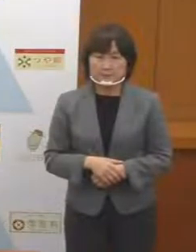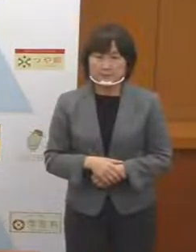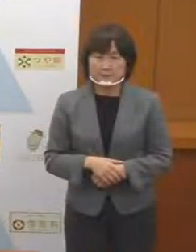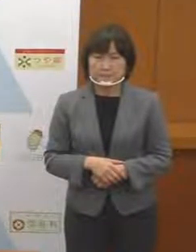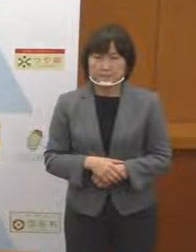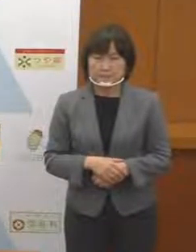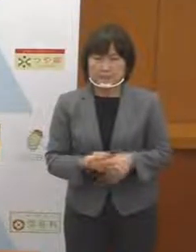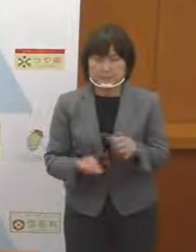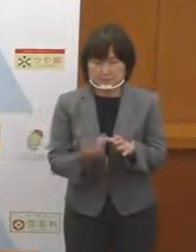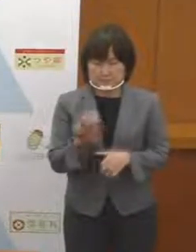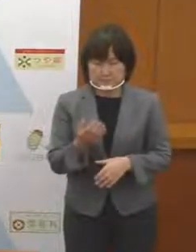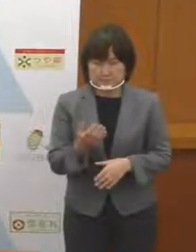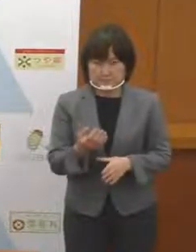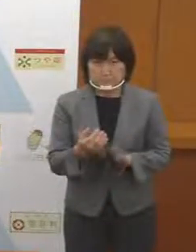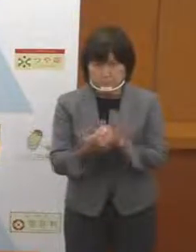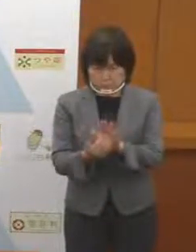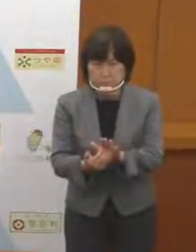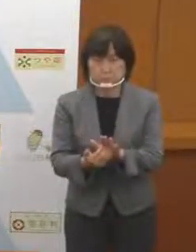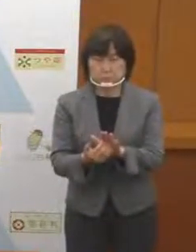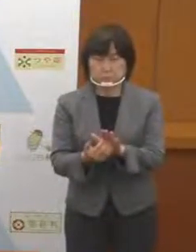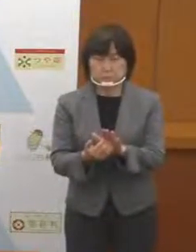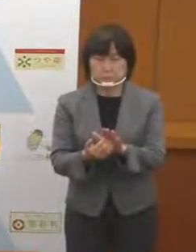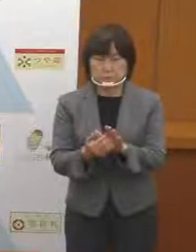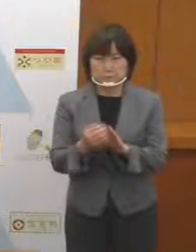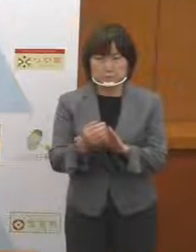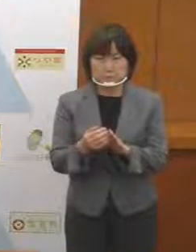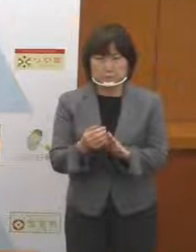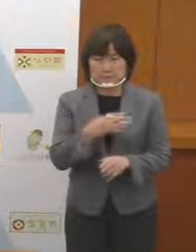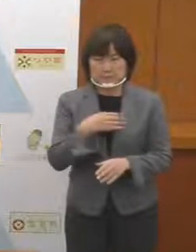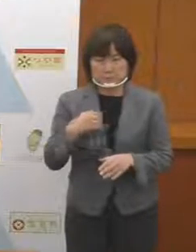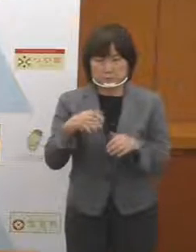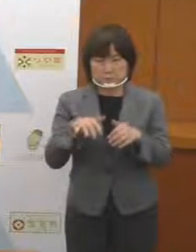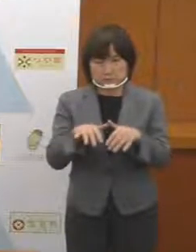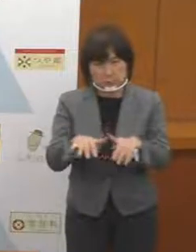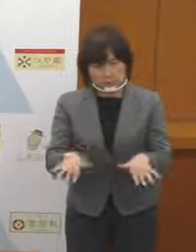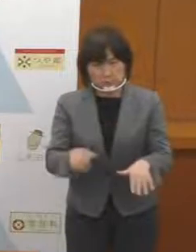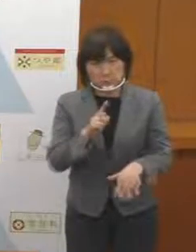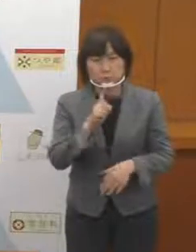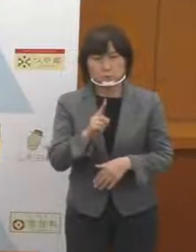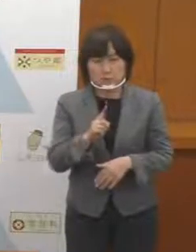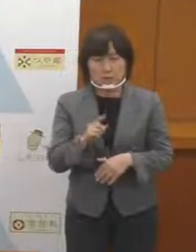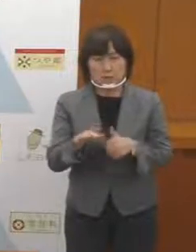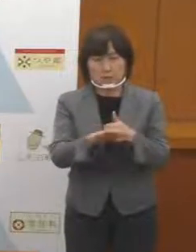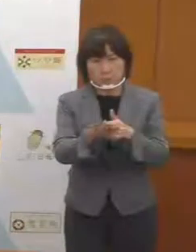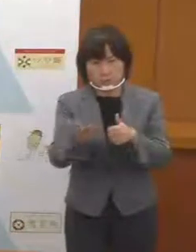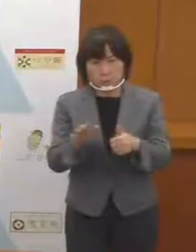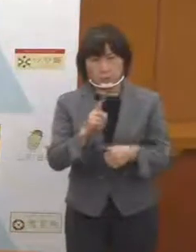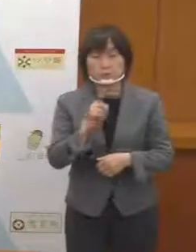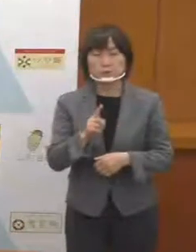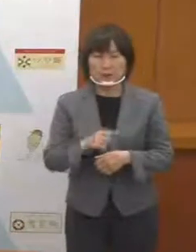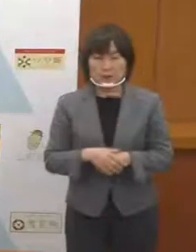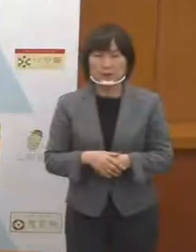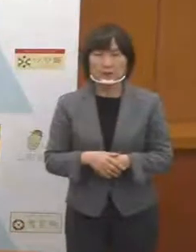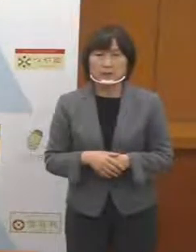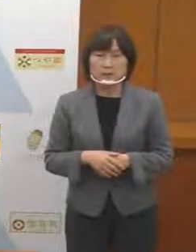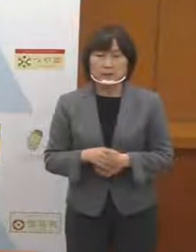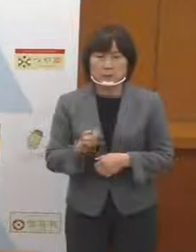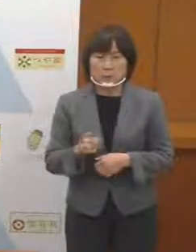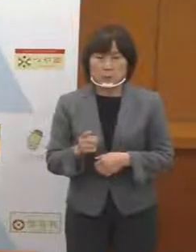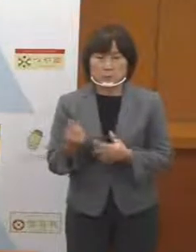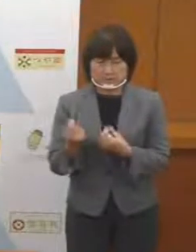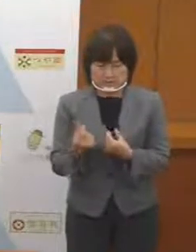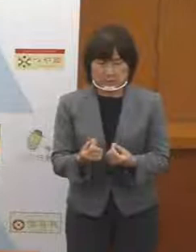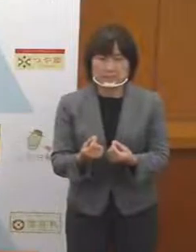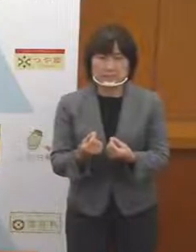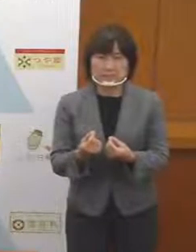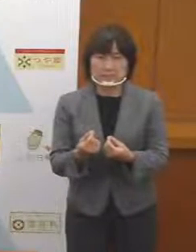暴挙が起こらないようなまあシステムというのでしょうか環境というのでしょうかそういったことをしっかりと